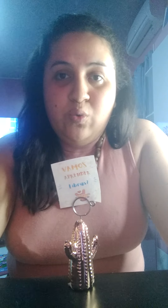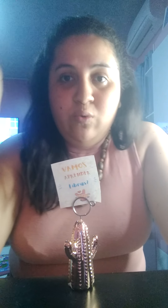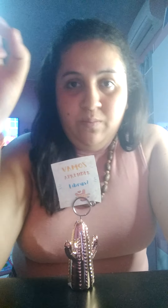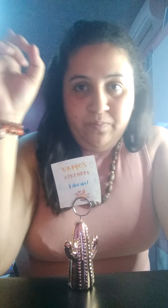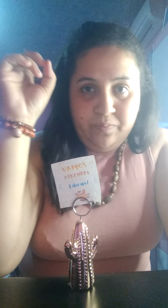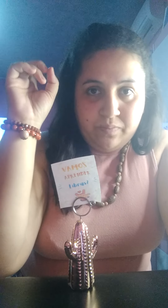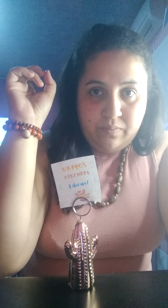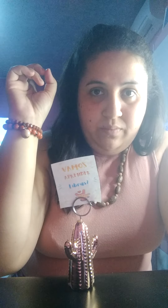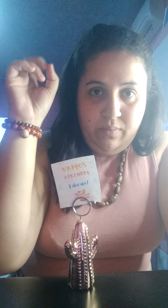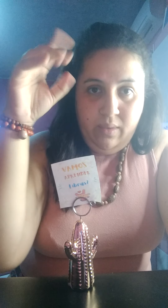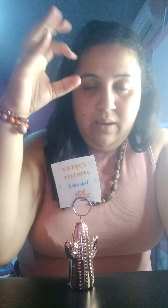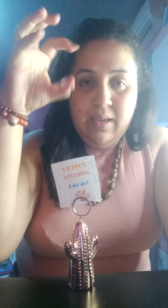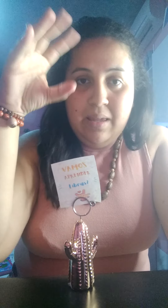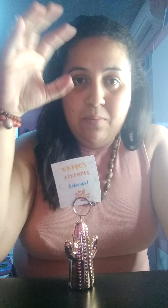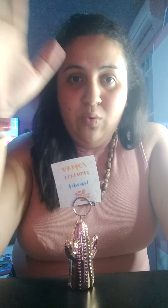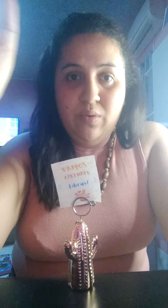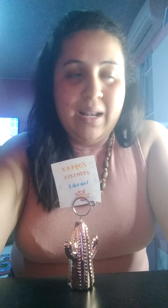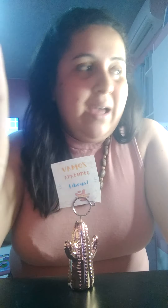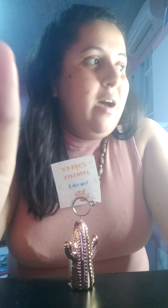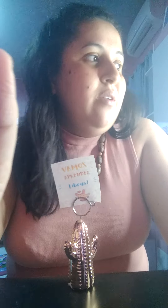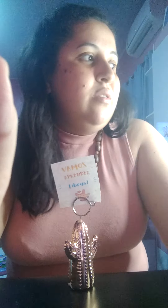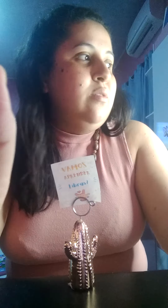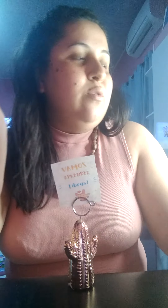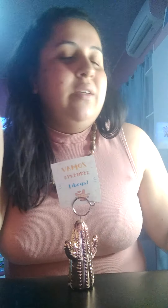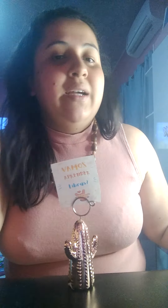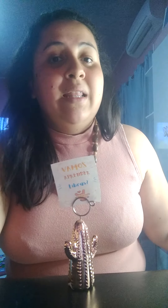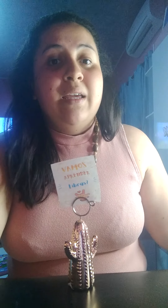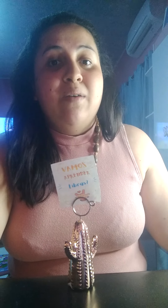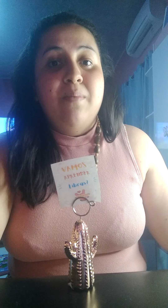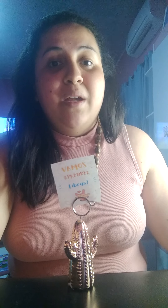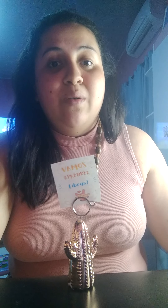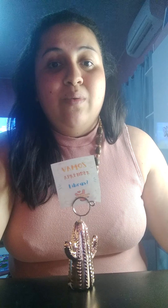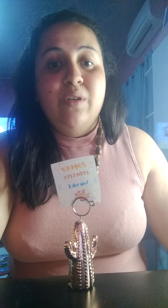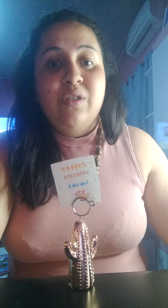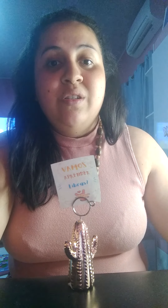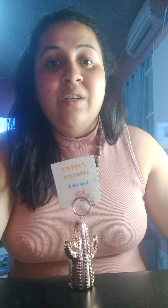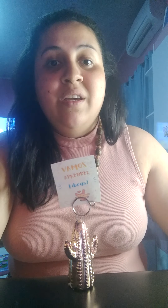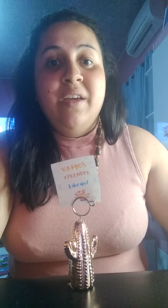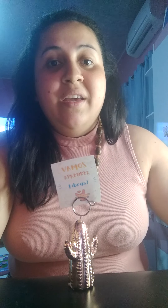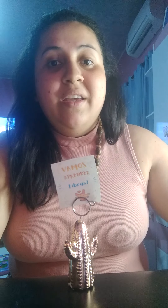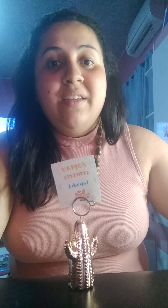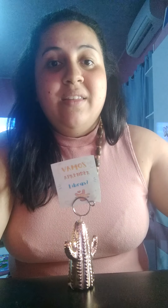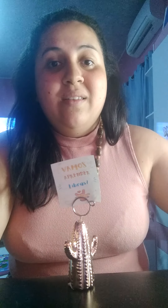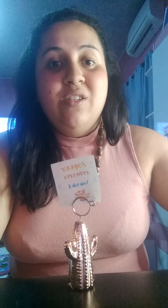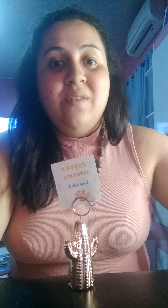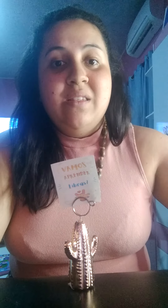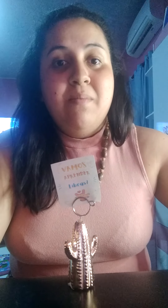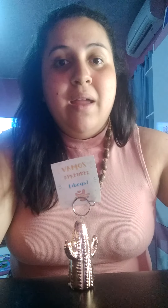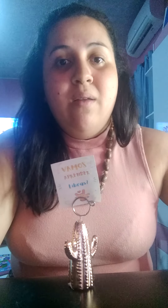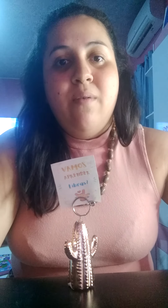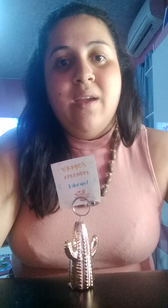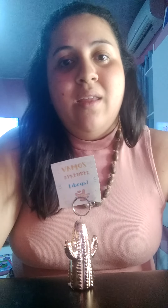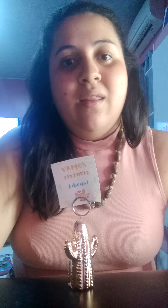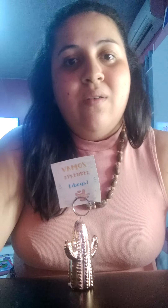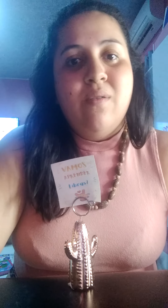abajur. Aqui tá muito claro, eu tô ligada aqui com a minha luz. Então, deixa eu ver se melhora aqui. Nossa,